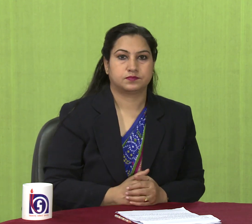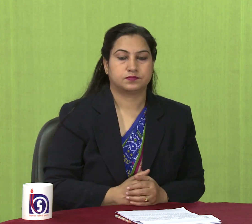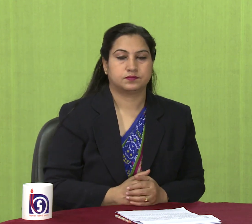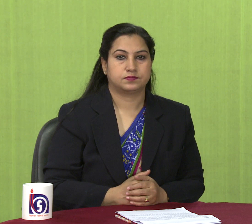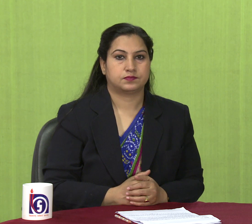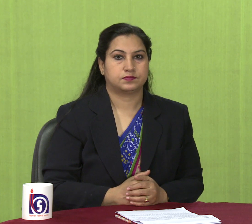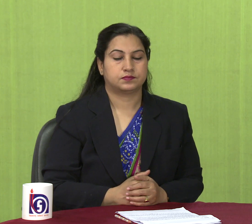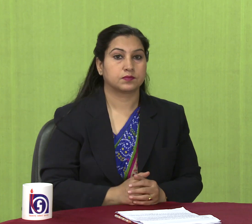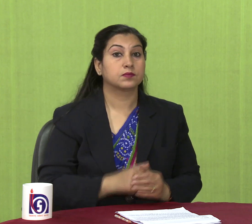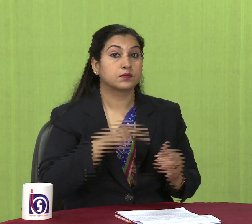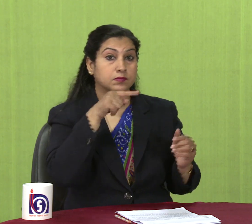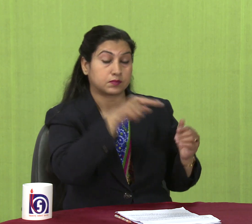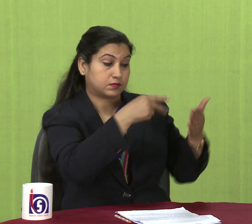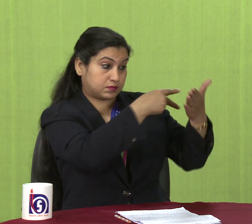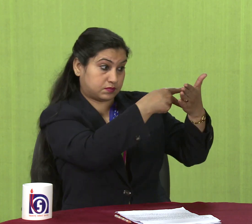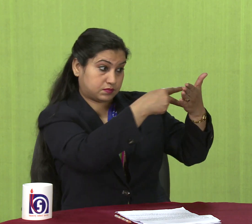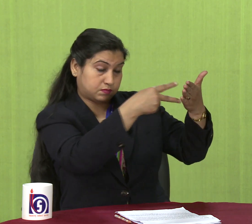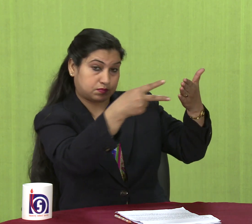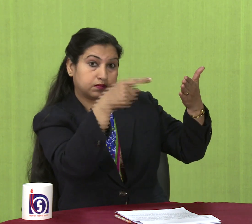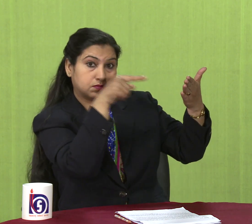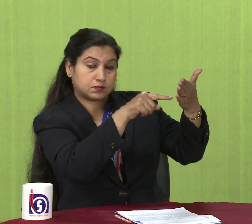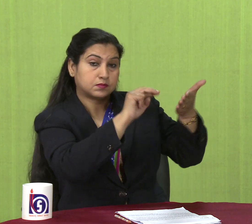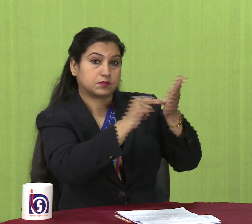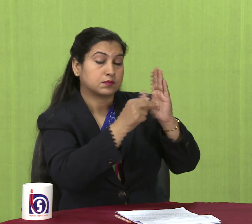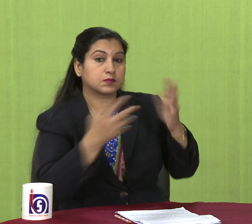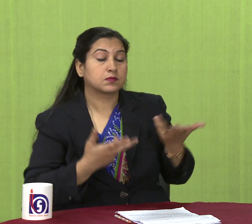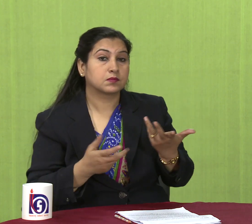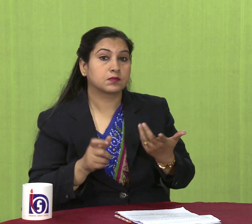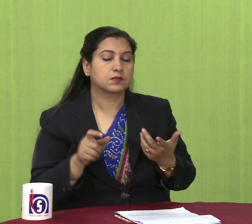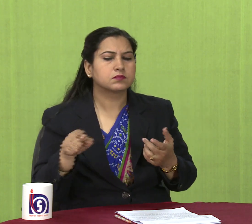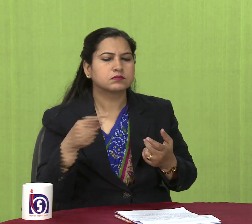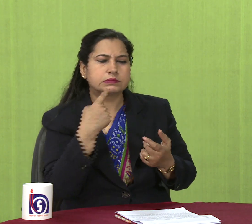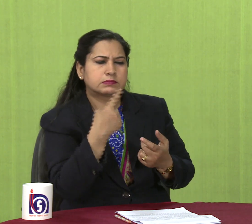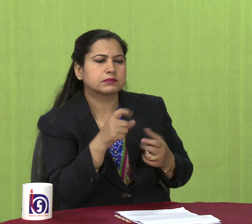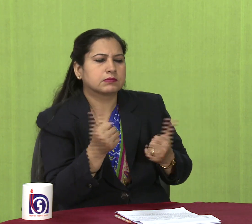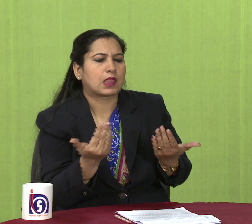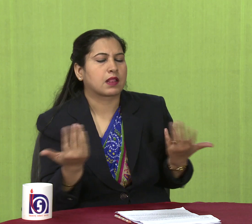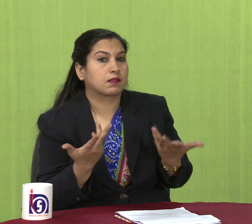इस दोहे के प्रसंग में कहा जा सकता है कि